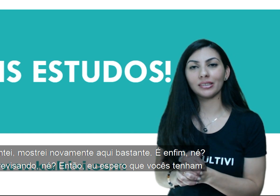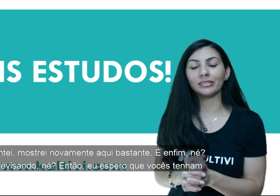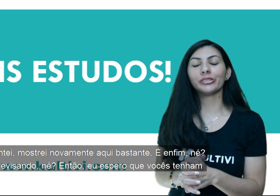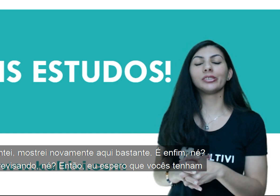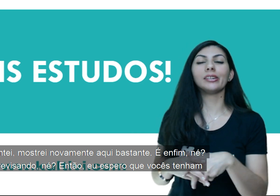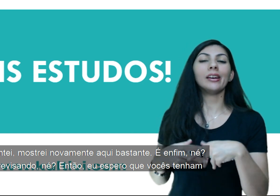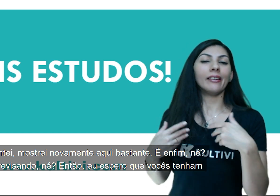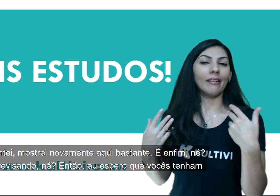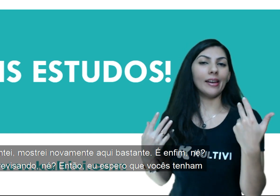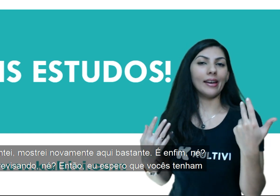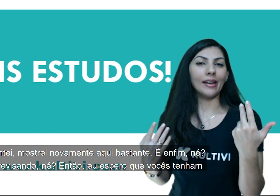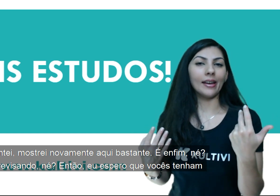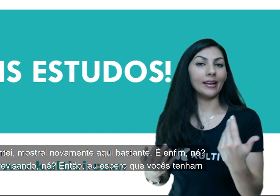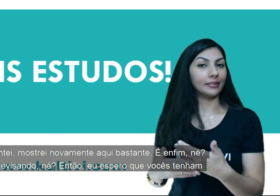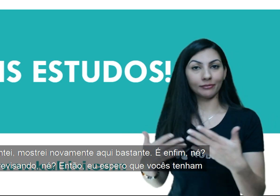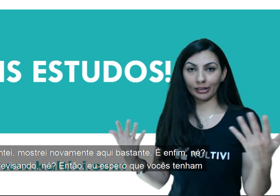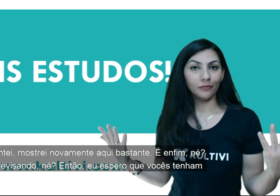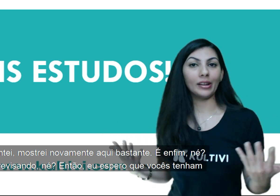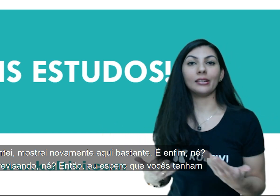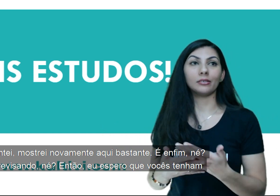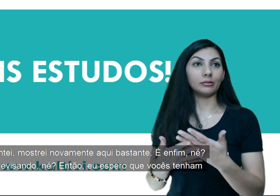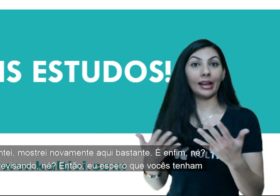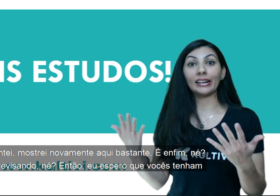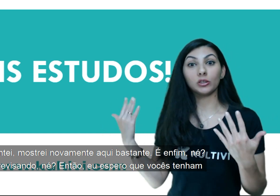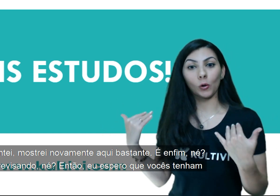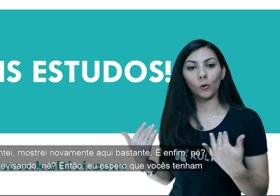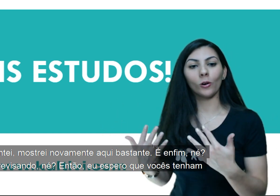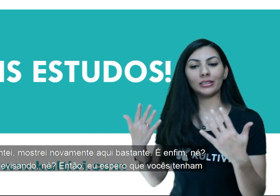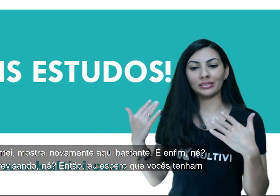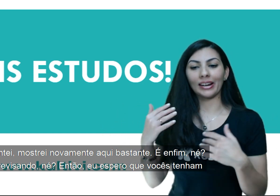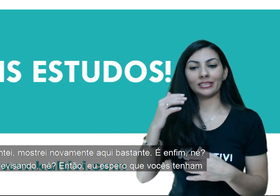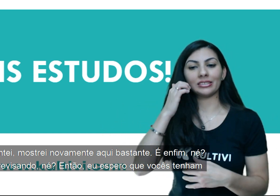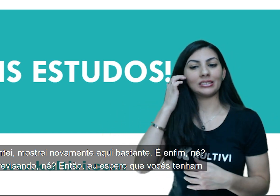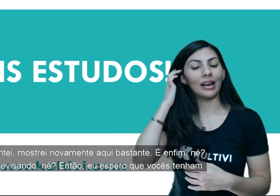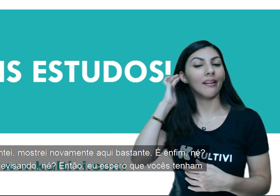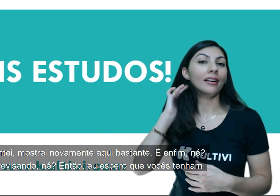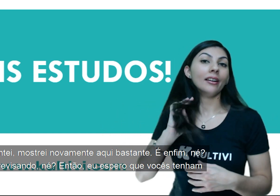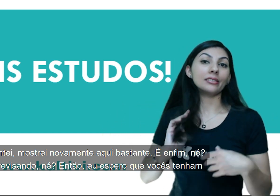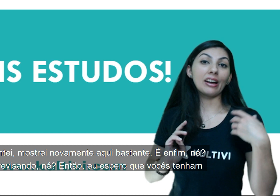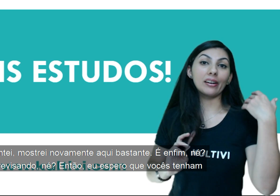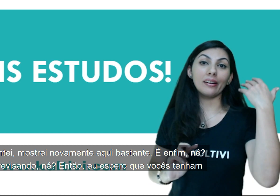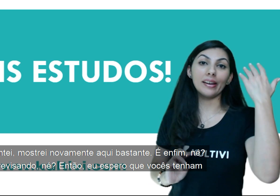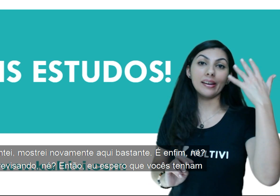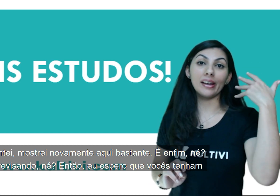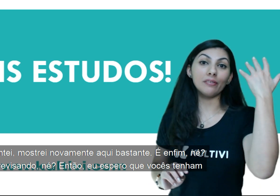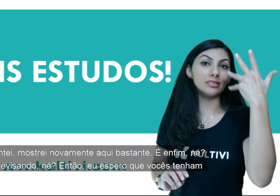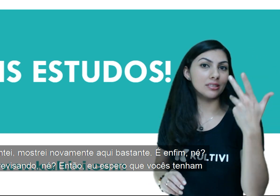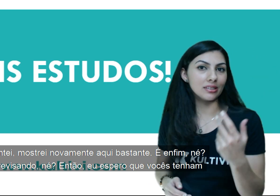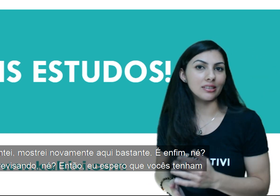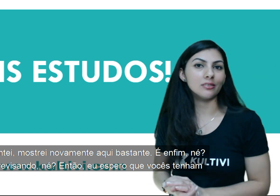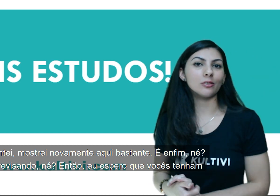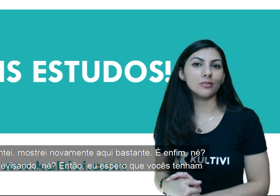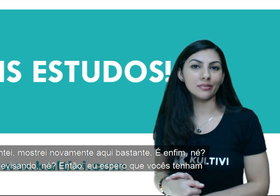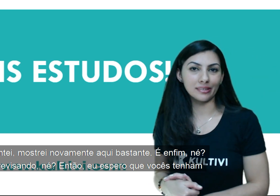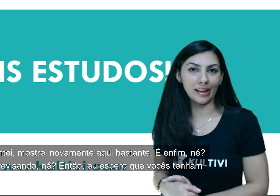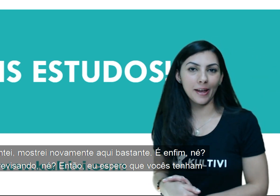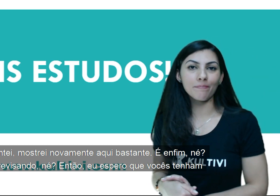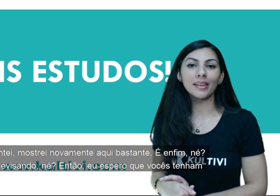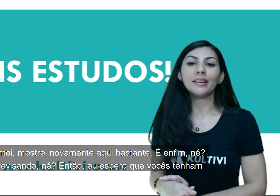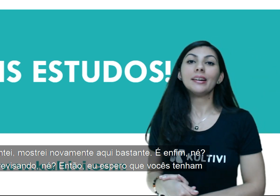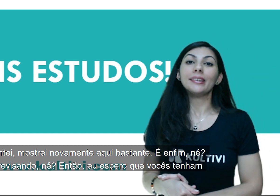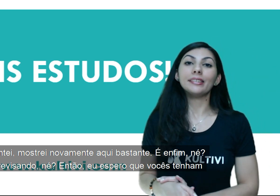Aqui bastante Enfim Das cores Que a gente Estava Revisando